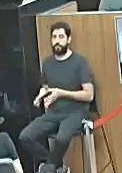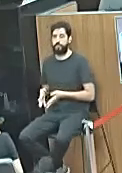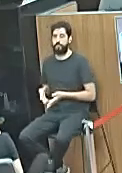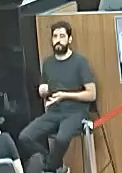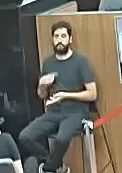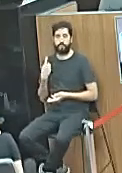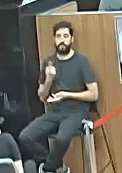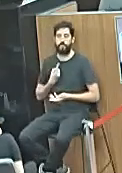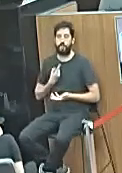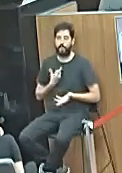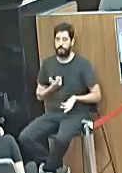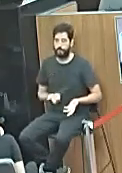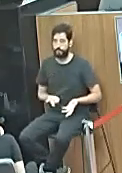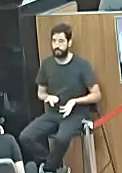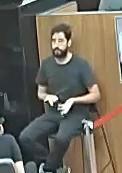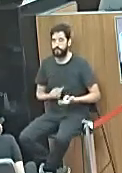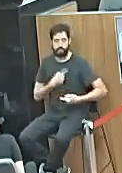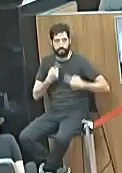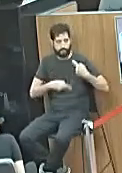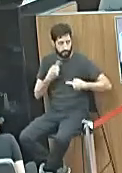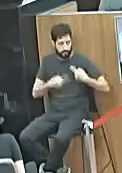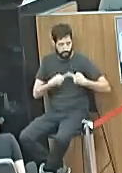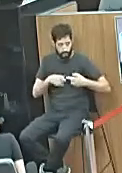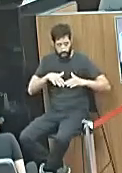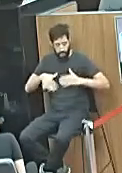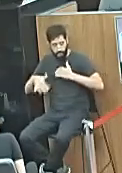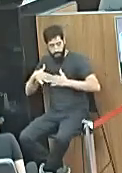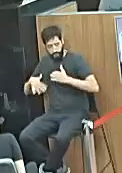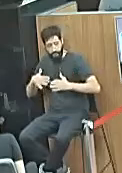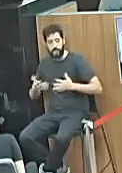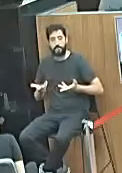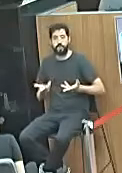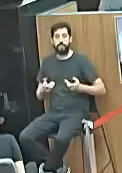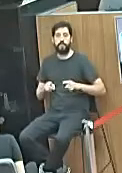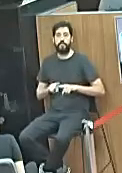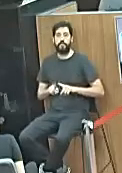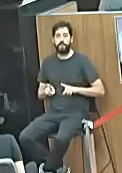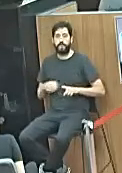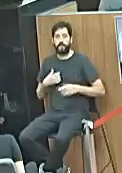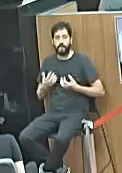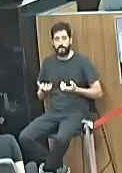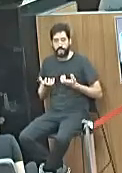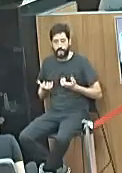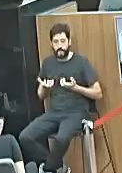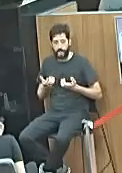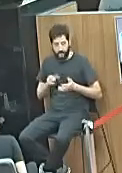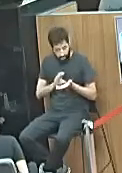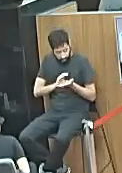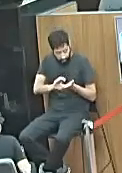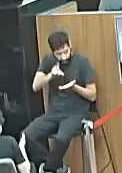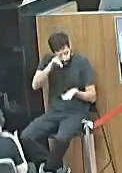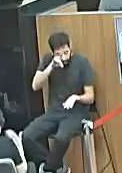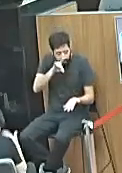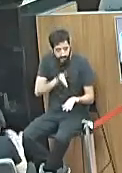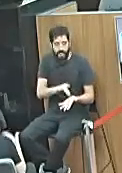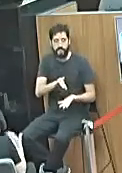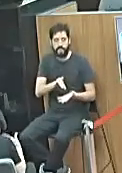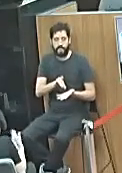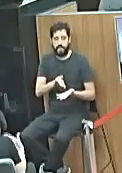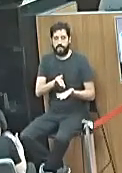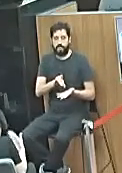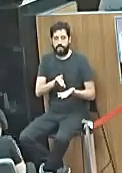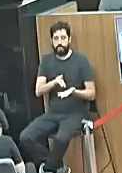a gente é discutir com os movimentos mas a gente queria que esse recurso realmente ele